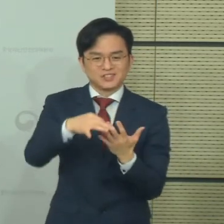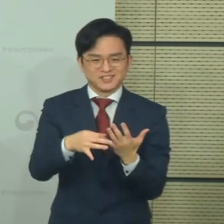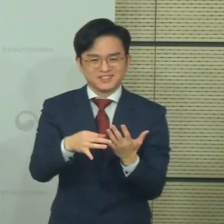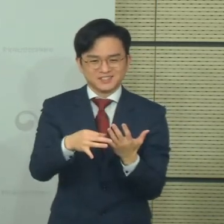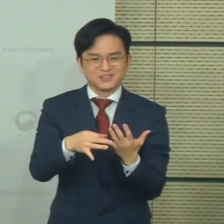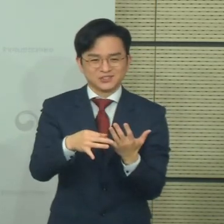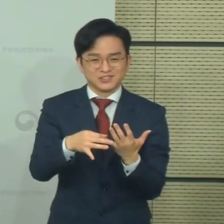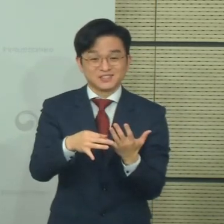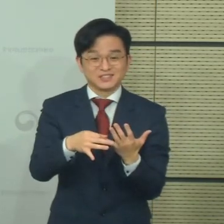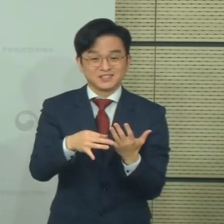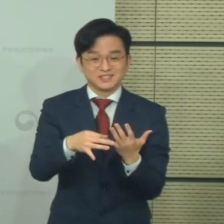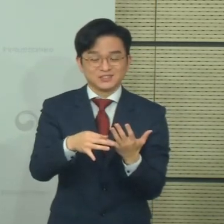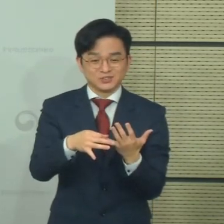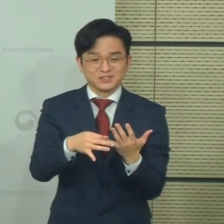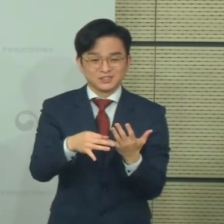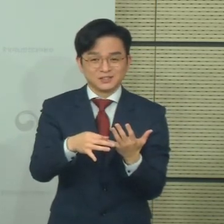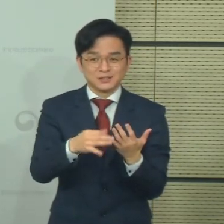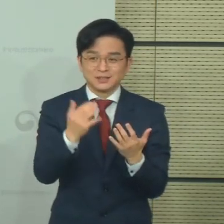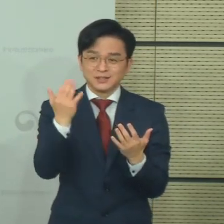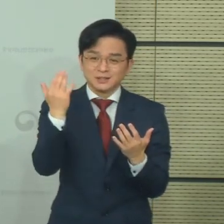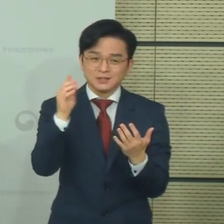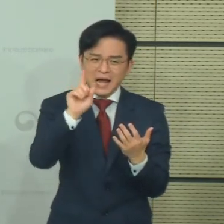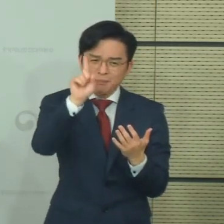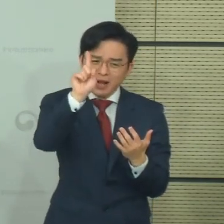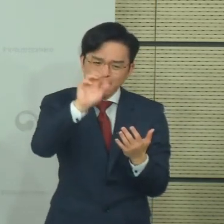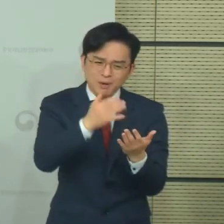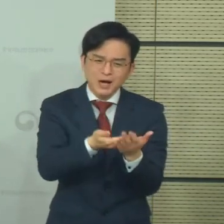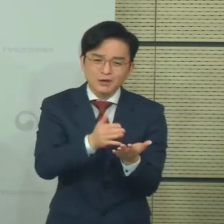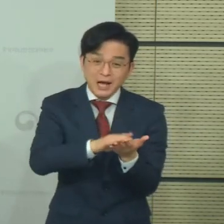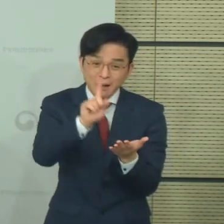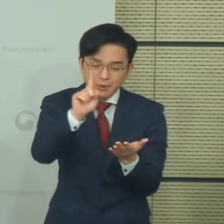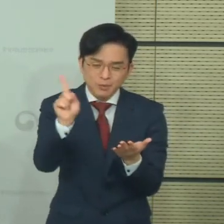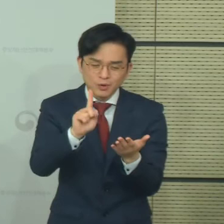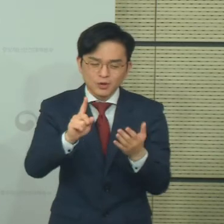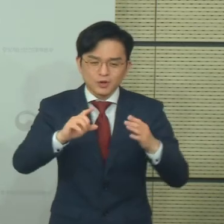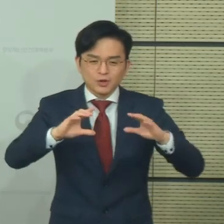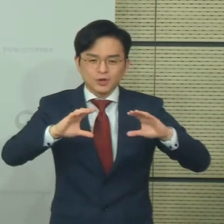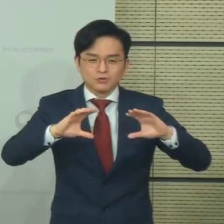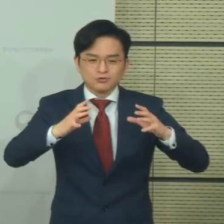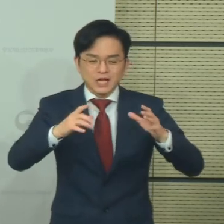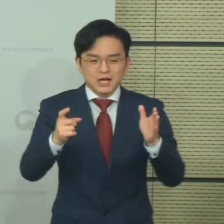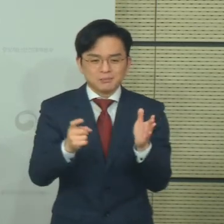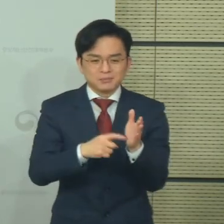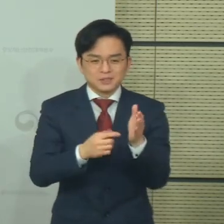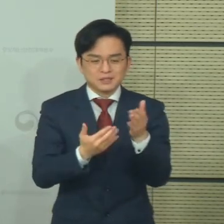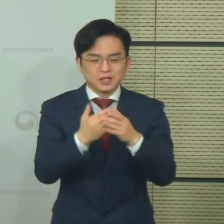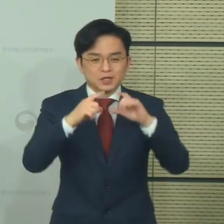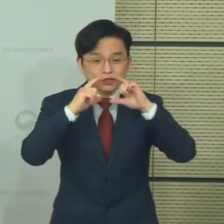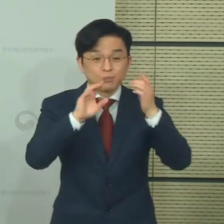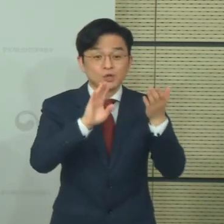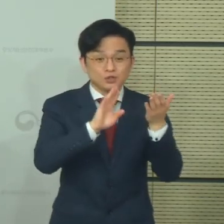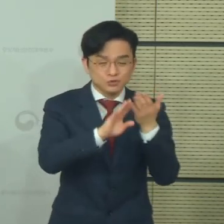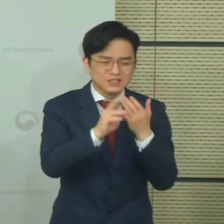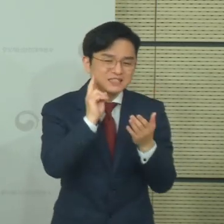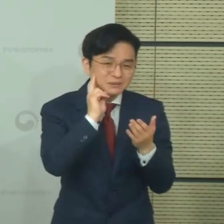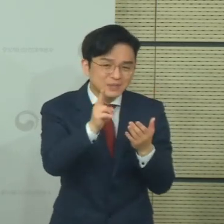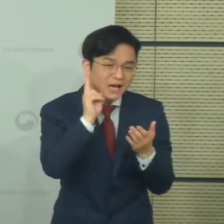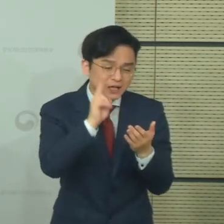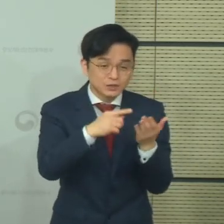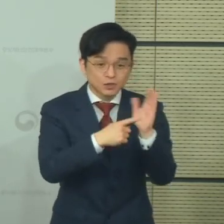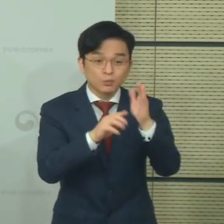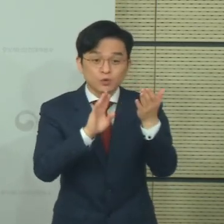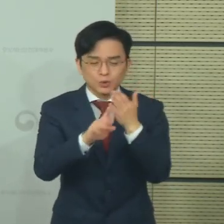올라가면서 국민행동수칙을 한번 변경한 바가 있습니다. 거기에 마스크의 착용에 대한 원칙도 함께 제시를 하고 있는 중이고요.